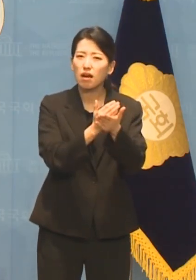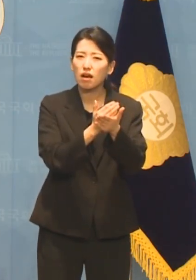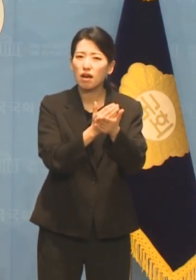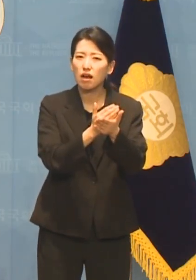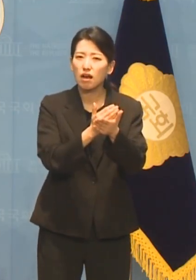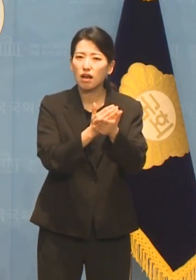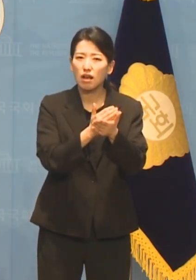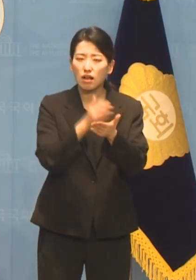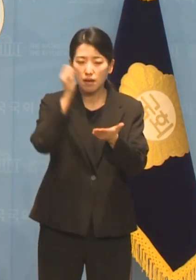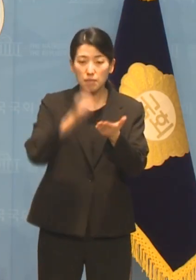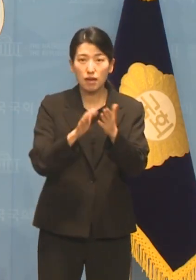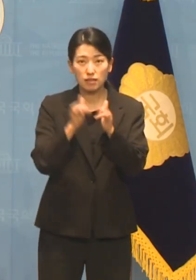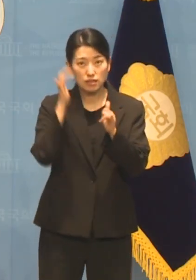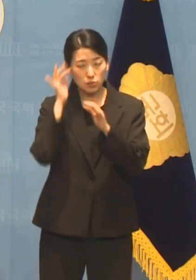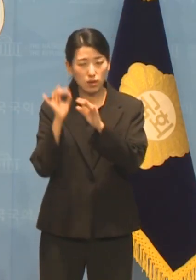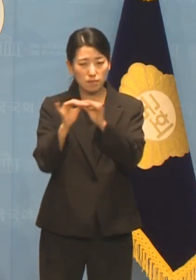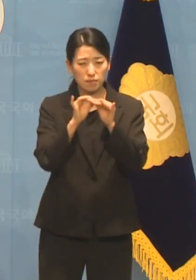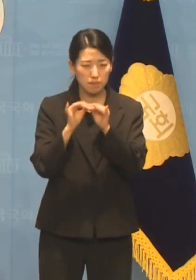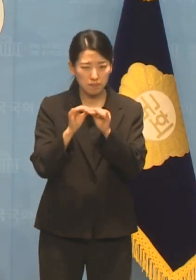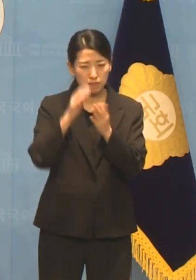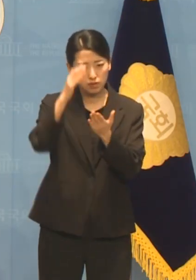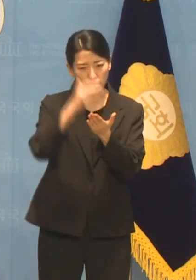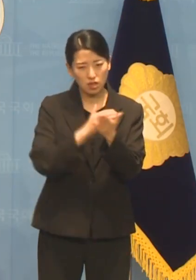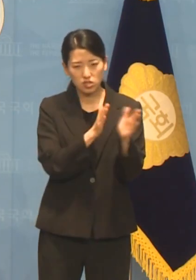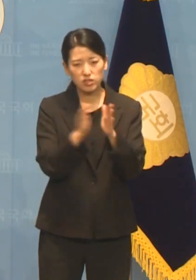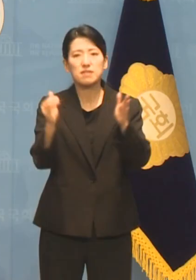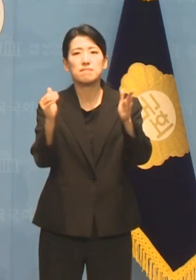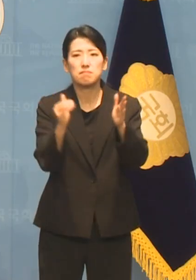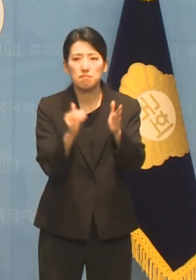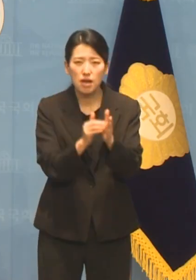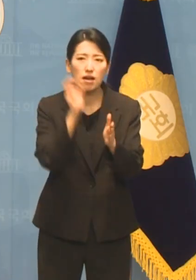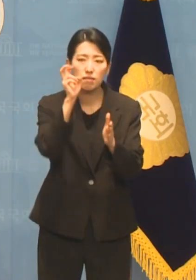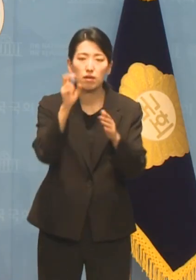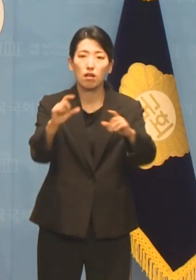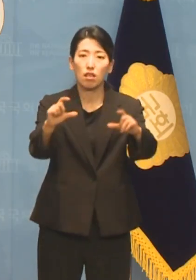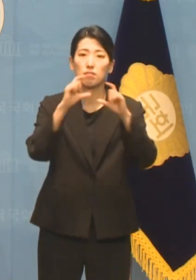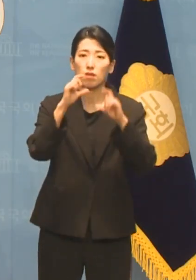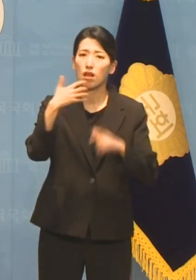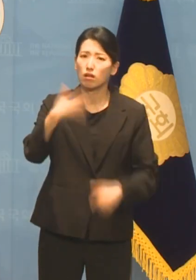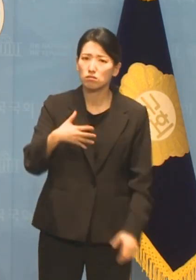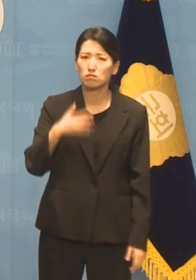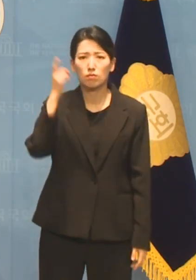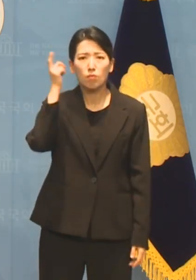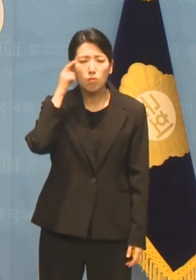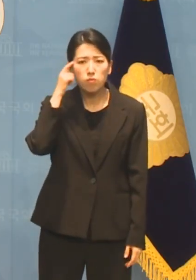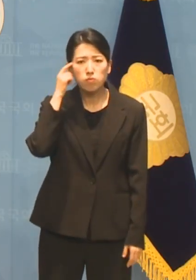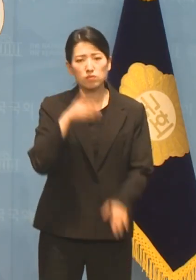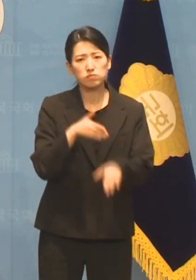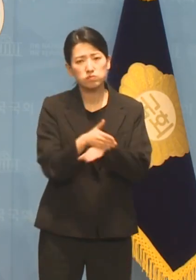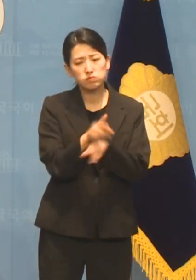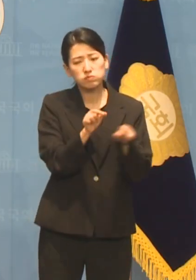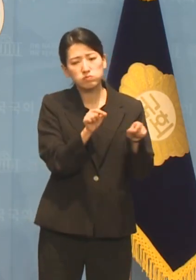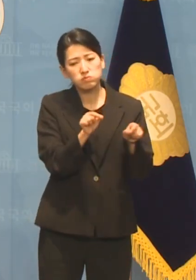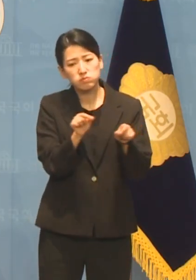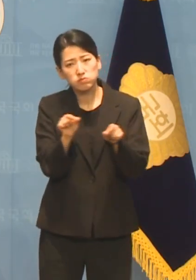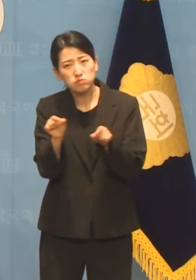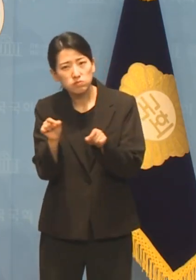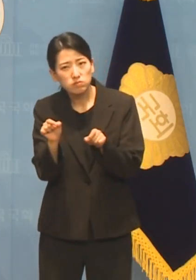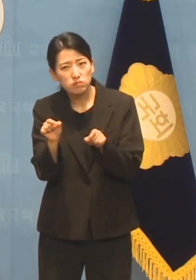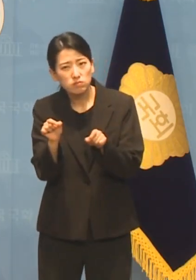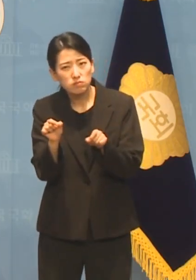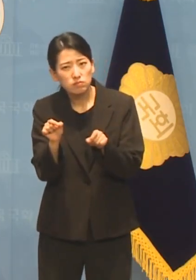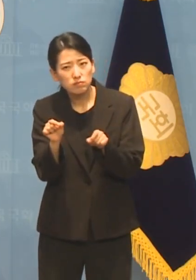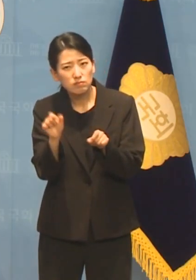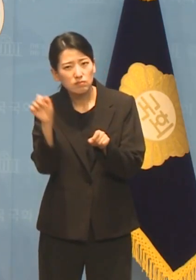것입니다. 그럼에도 헌재가 선고를 미루고 있는 이유가 무엇일까요? 아마도 헌재의 일부 재판관분들께서